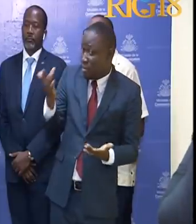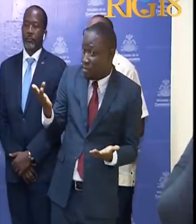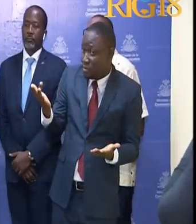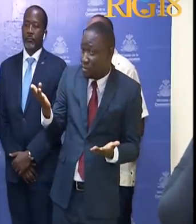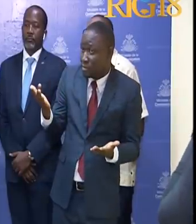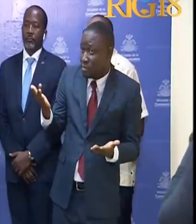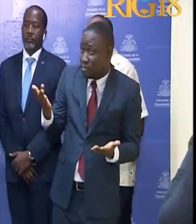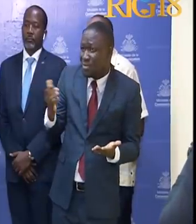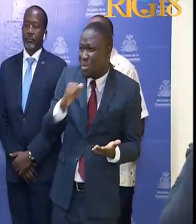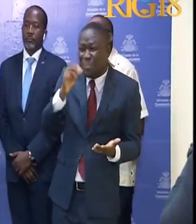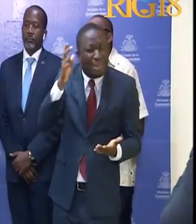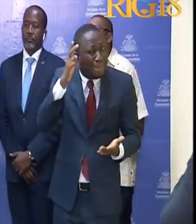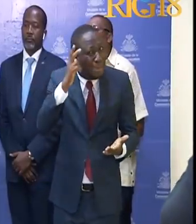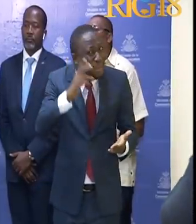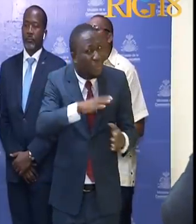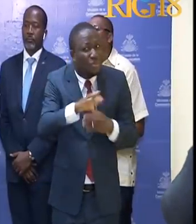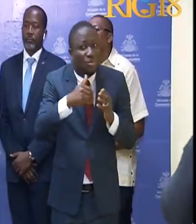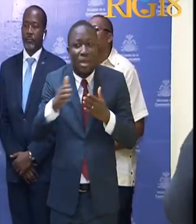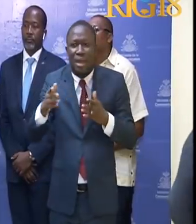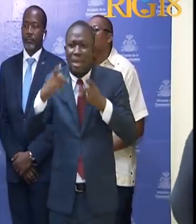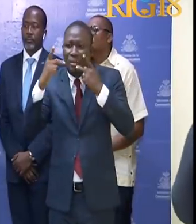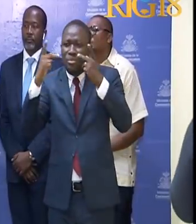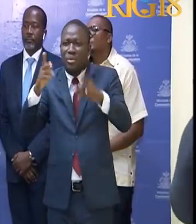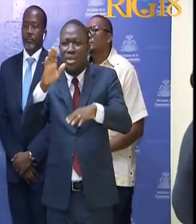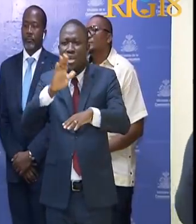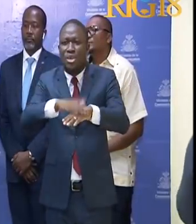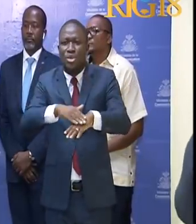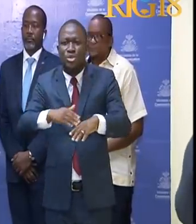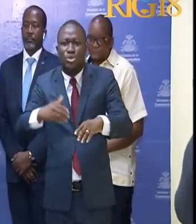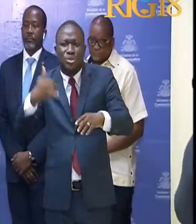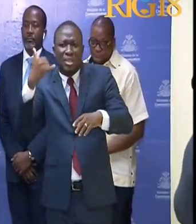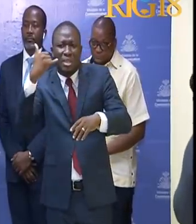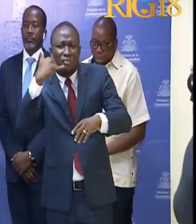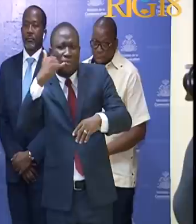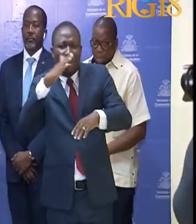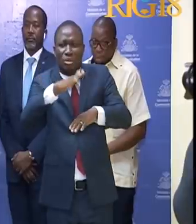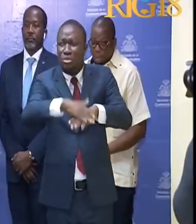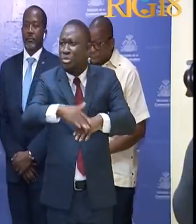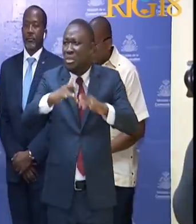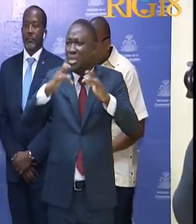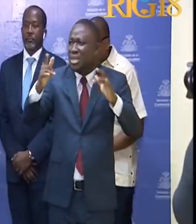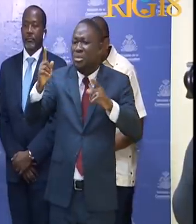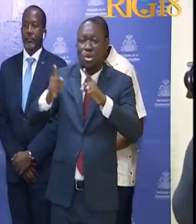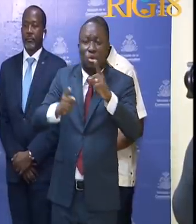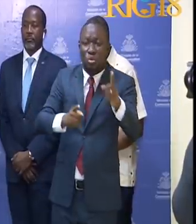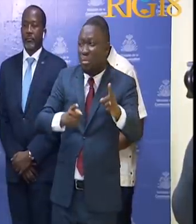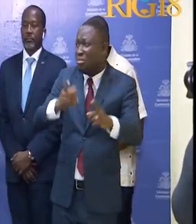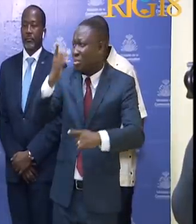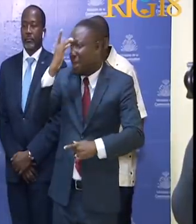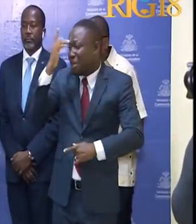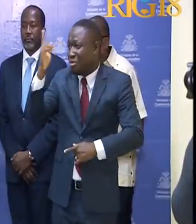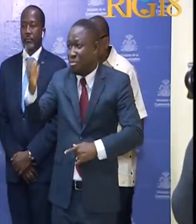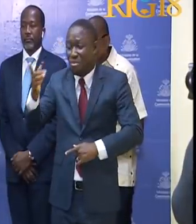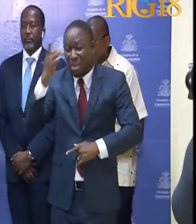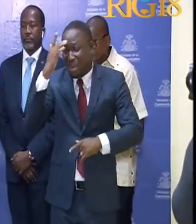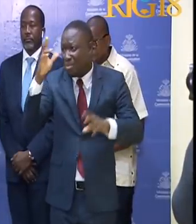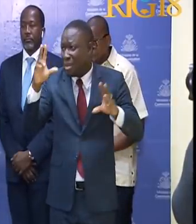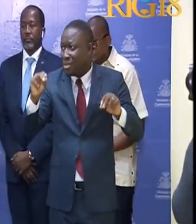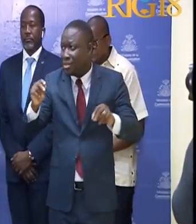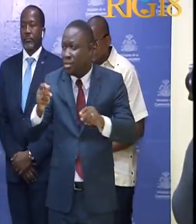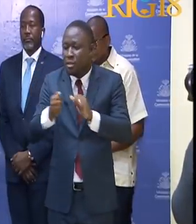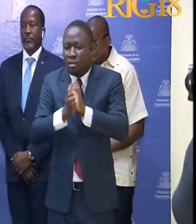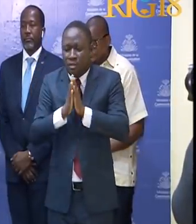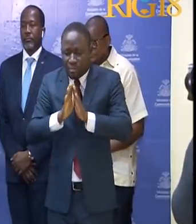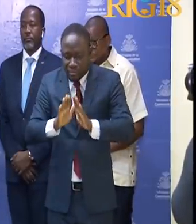Donc pas tande toute information qui a circulé sur toutes réseaux sociaux qui a dit que un tel gen coronavirus ou bien pas gagner kembe